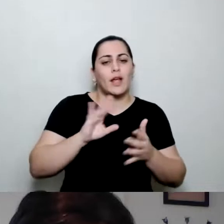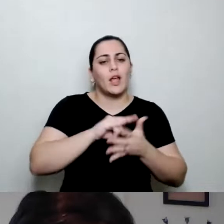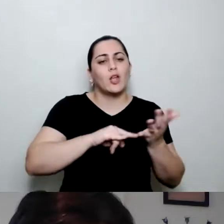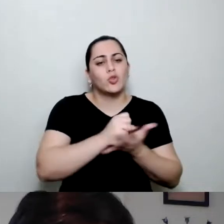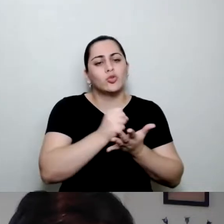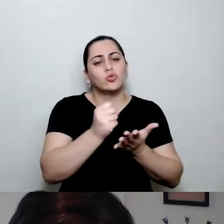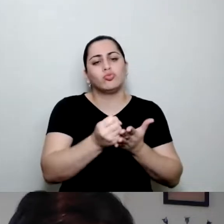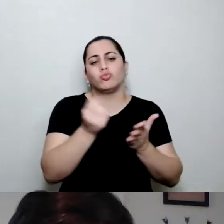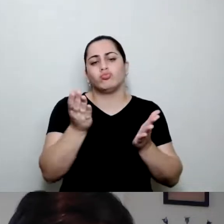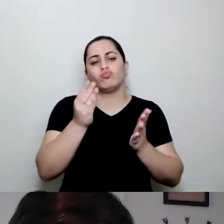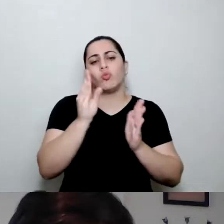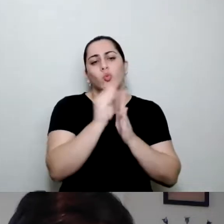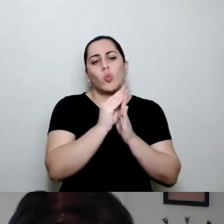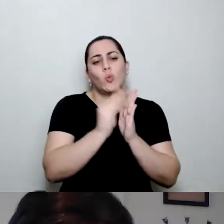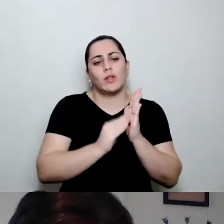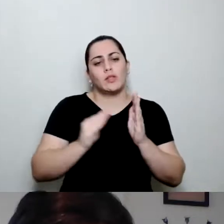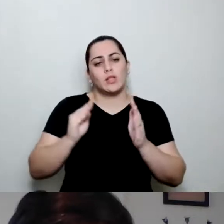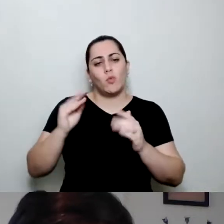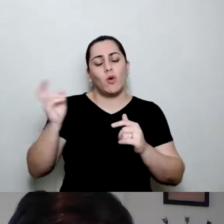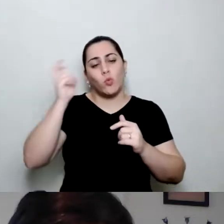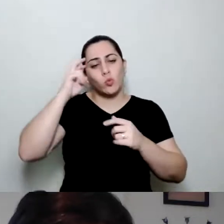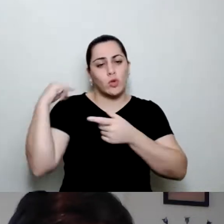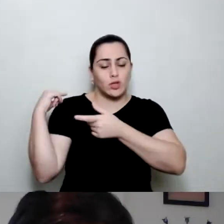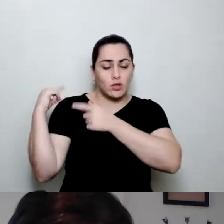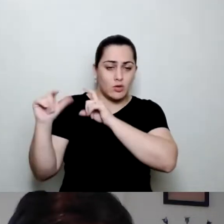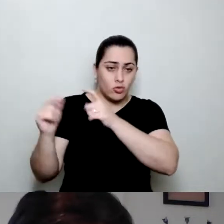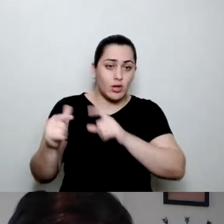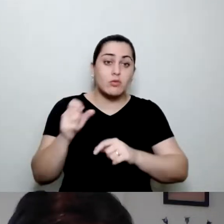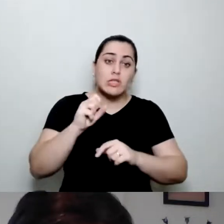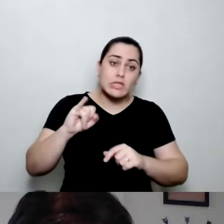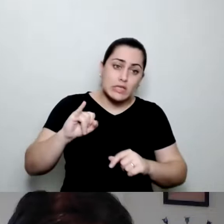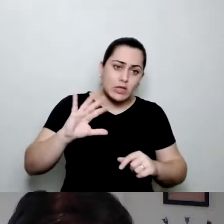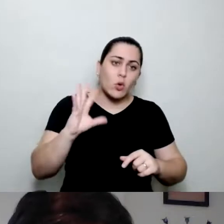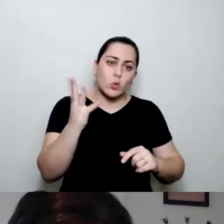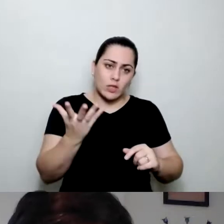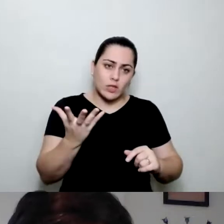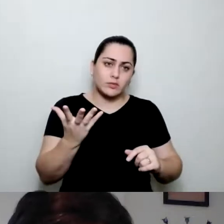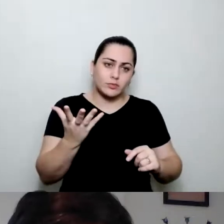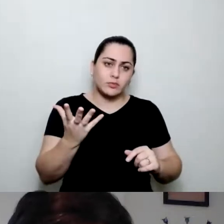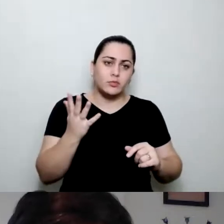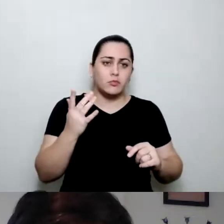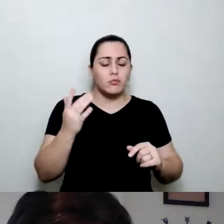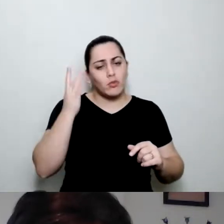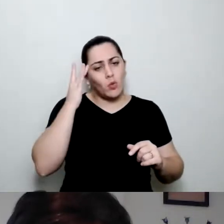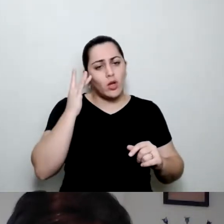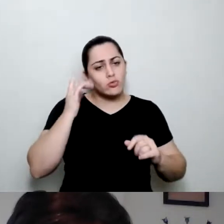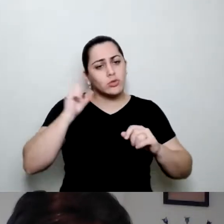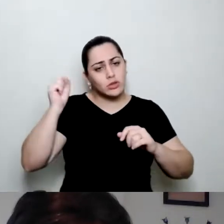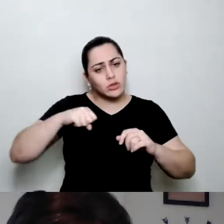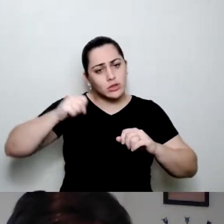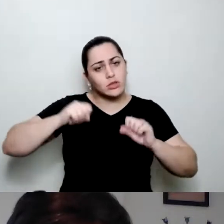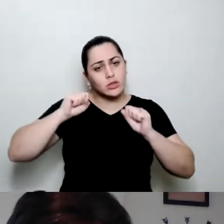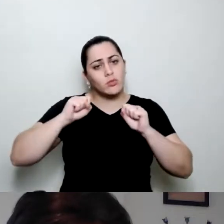documentar a cultura tradicional. Se isso acontecesse, eu esperaria sim que a